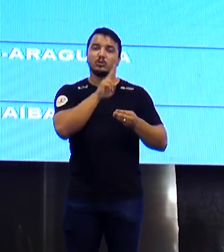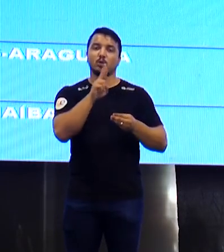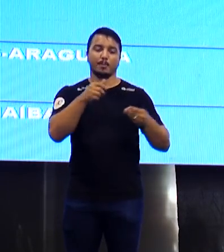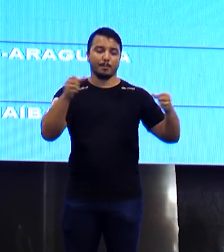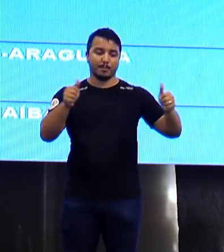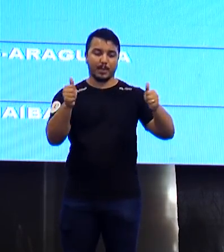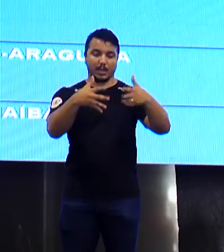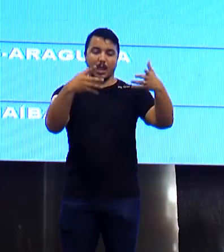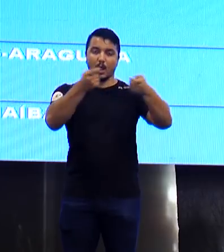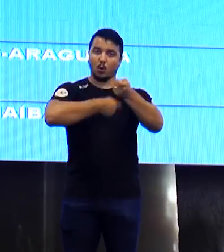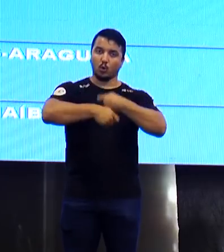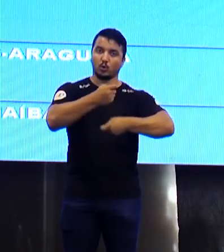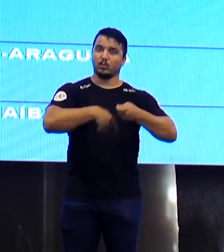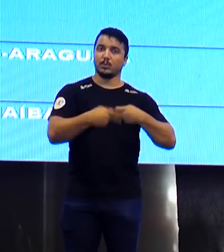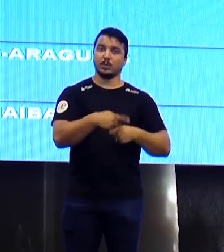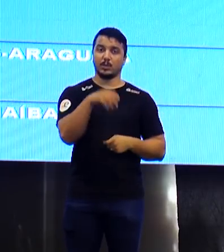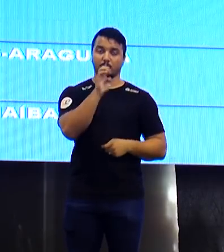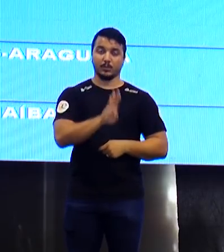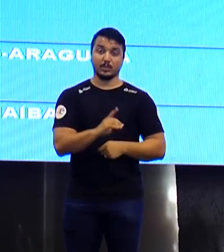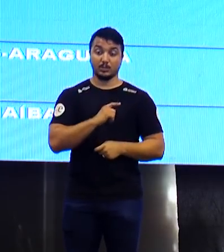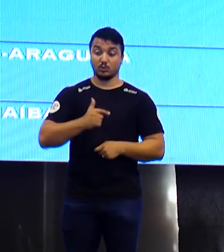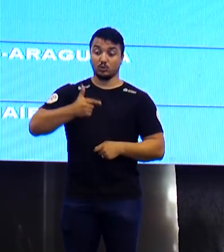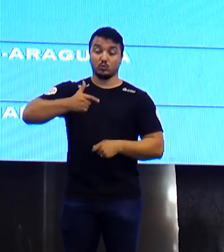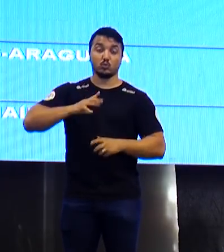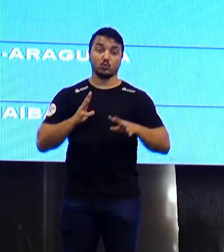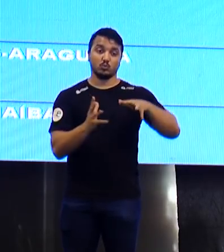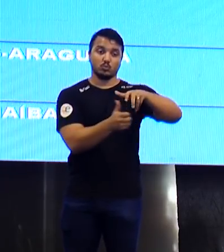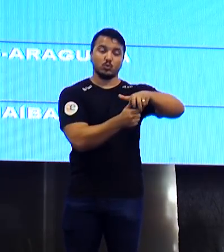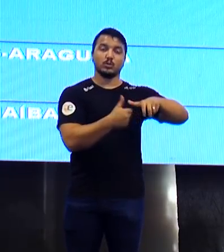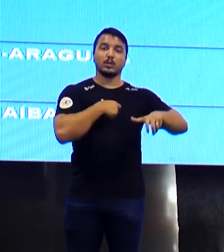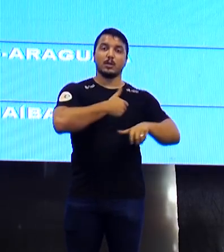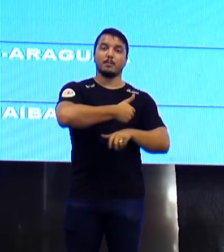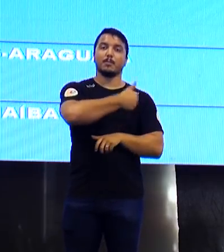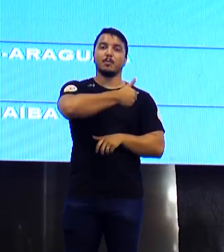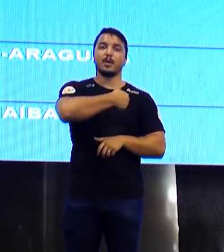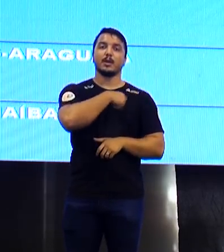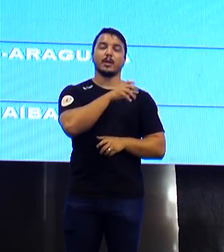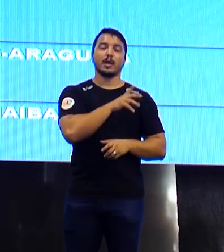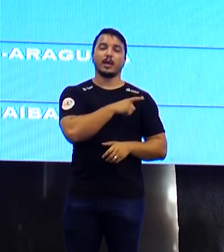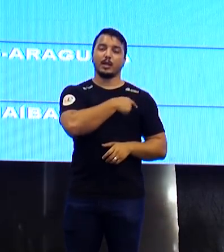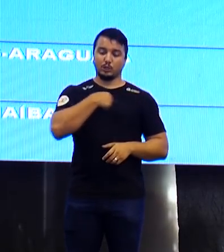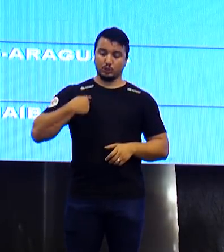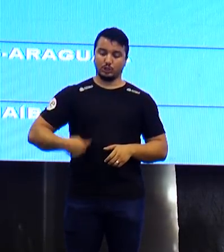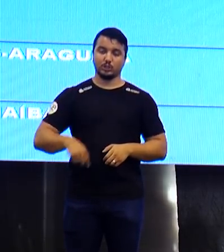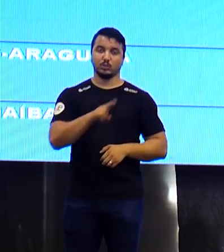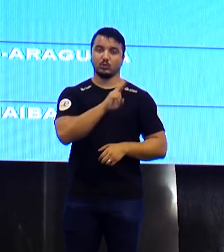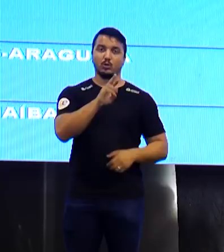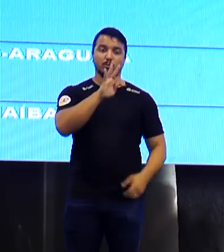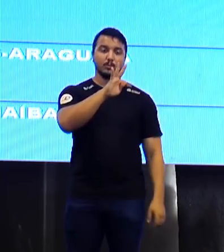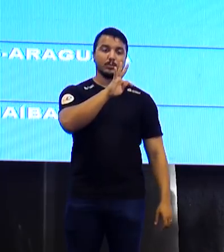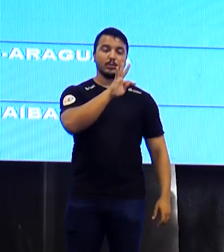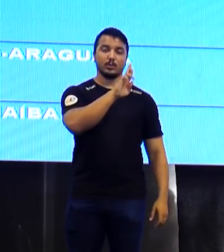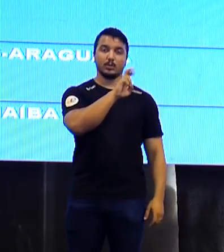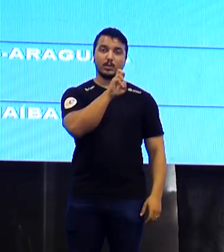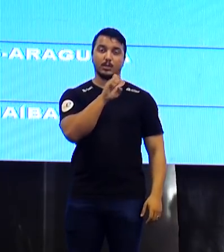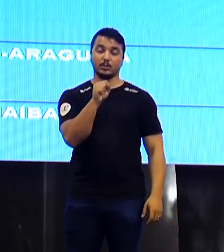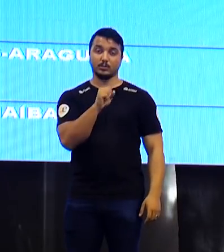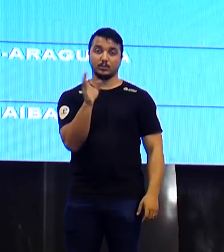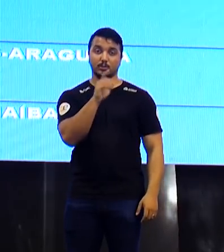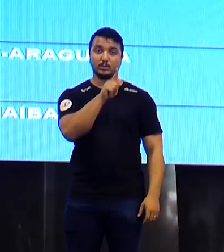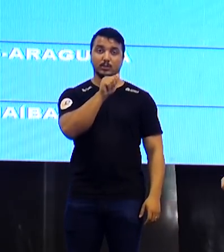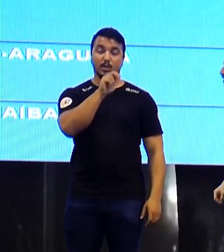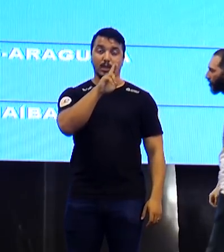anos 70. É a segunda maior usina hidrelétrica do mundo, perdendo para a de Três Gargantas na China, no chamado Rio Azul,